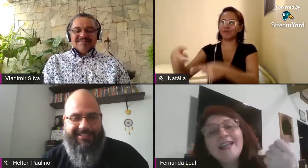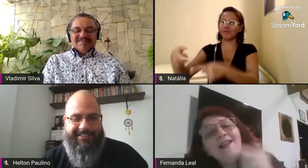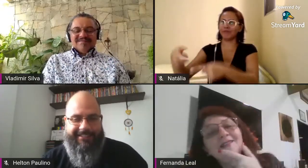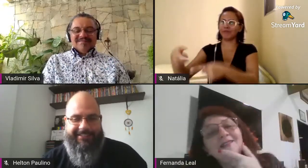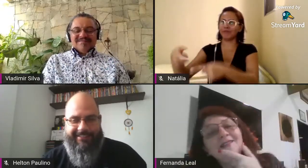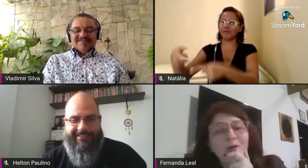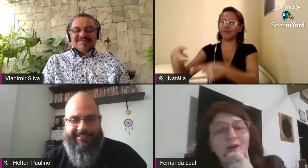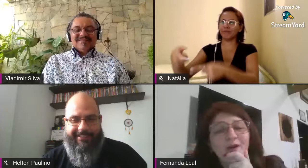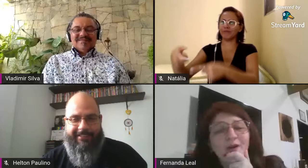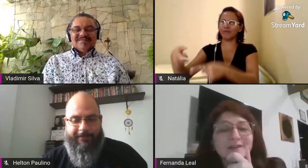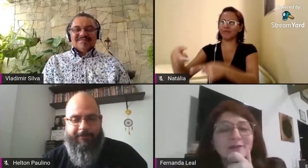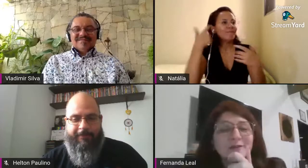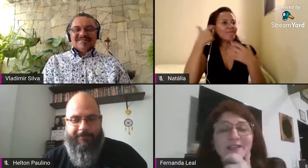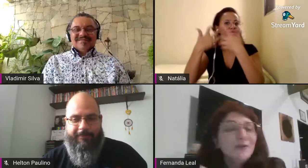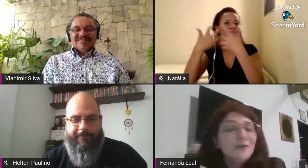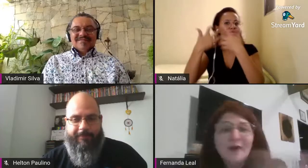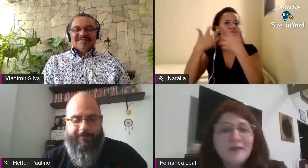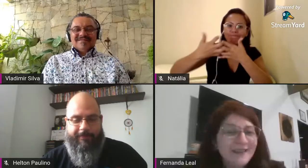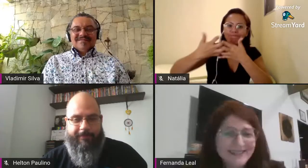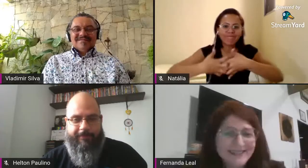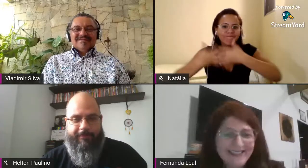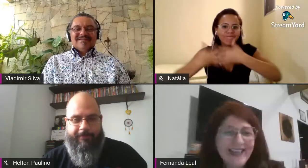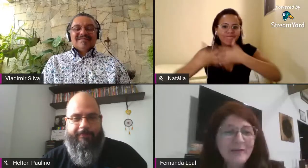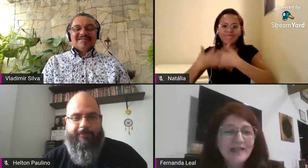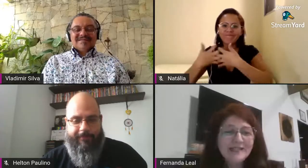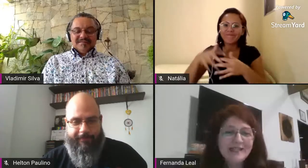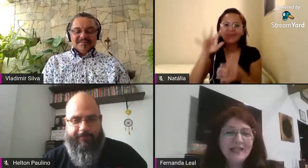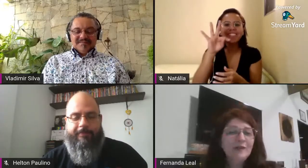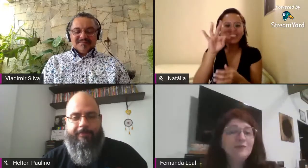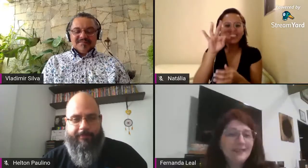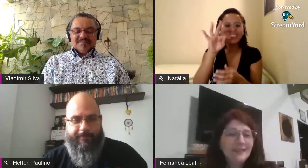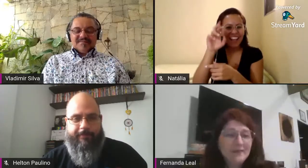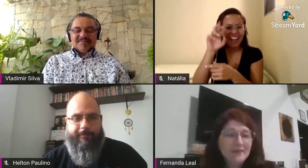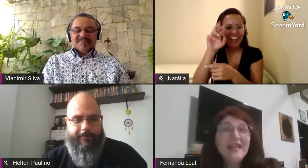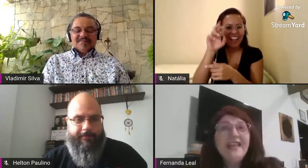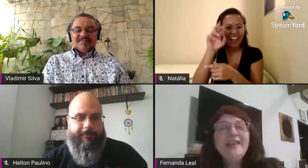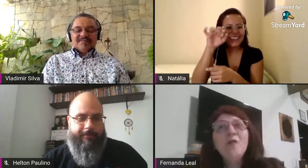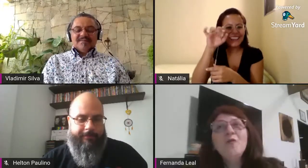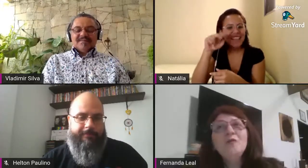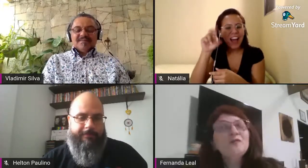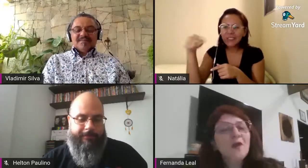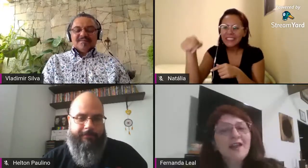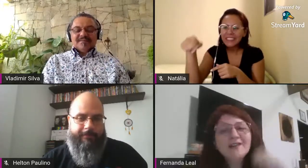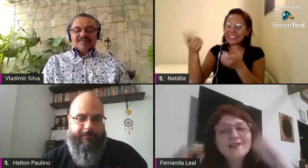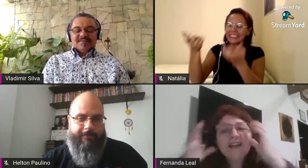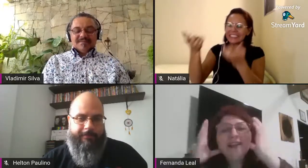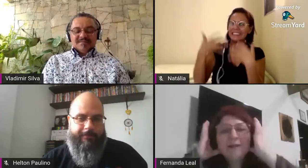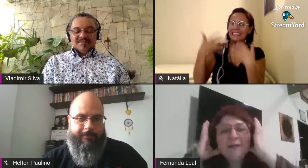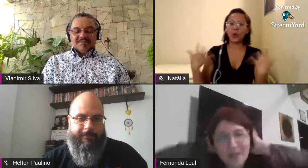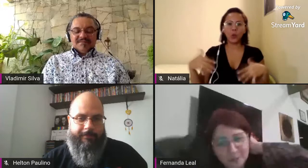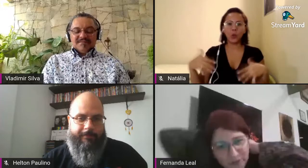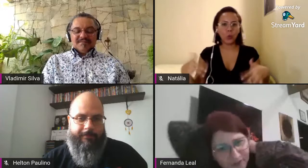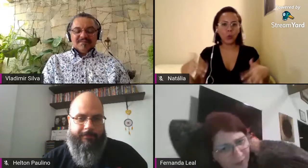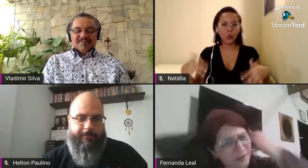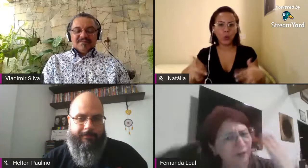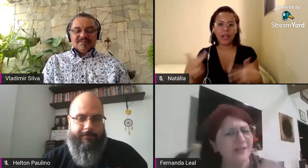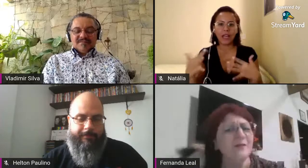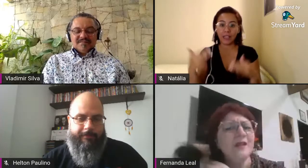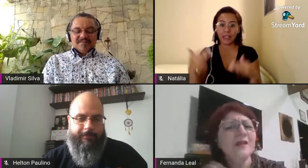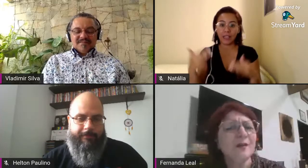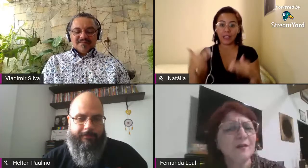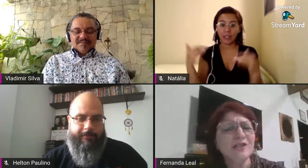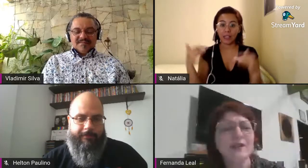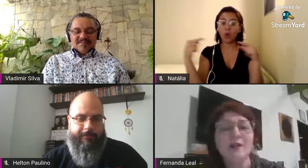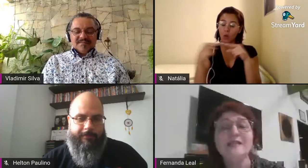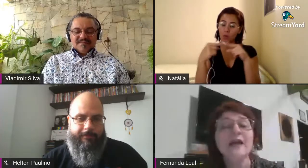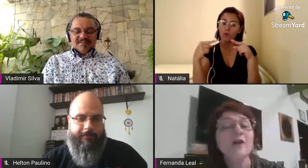aquilo que ele estava colocando tinha tudo a ver, né? Parecia que não tinha. E alguns colegas dele, né, meus alunos, diziam, professor, esse menino